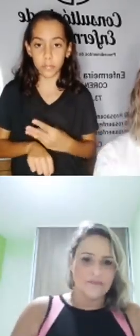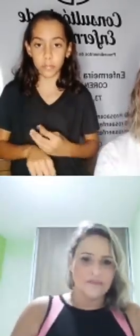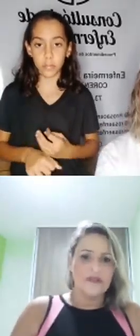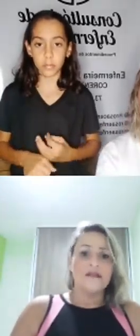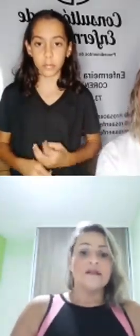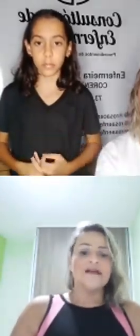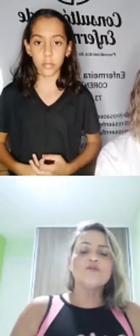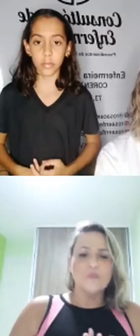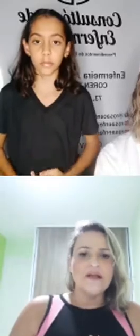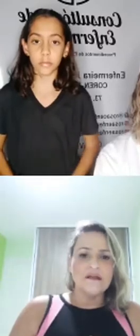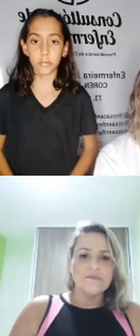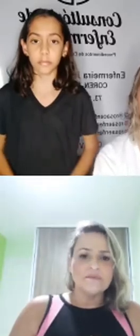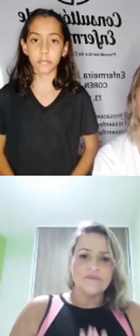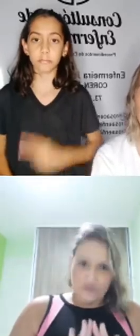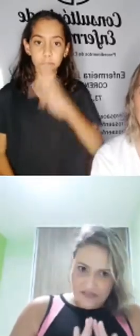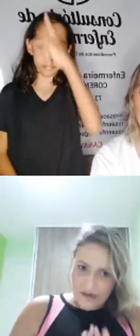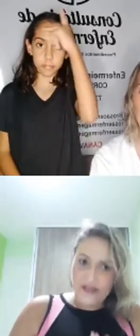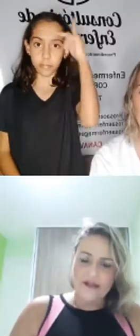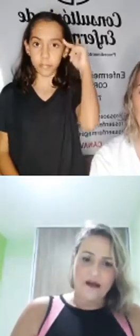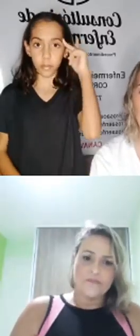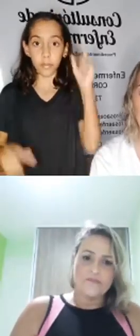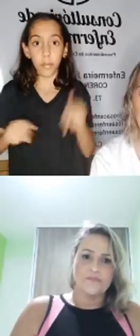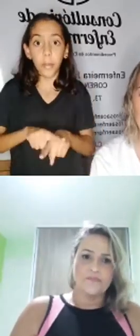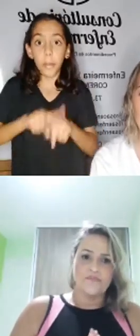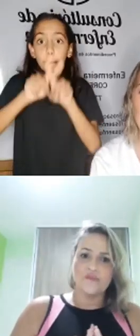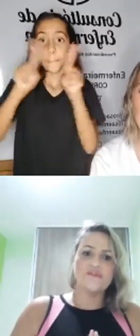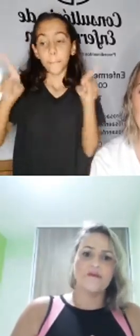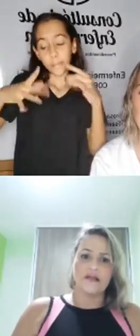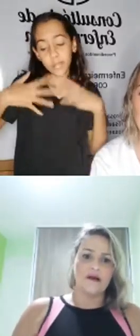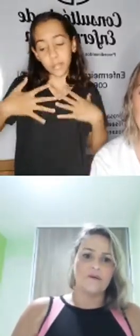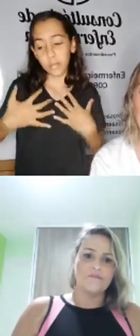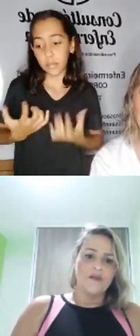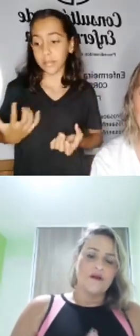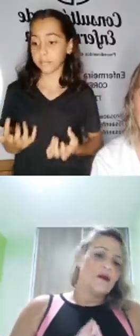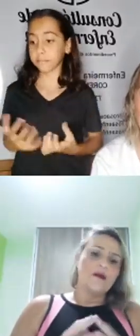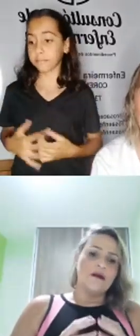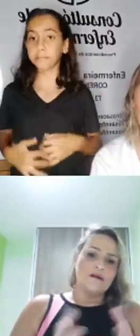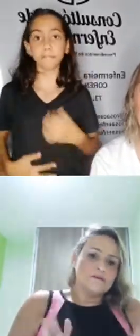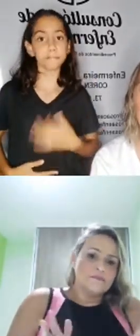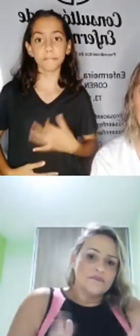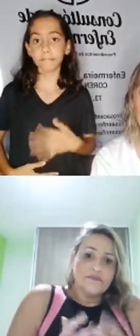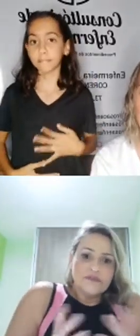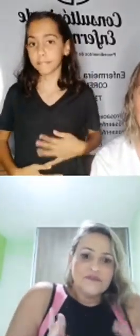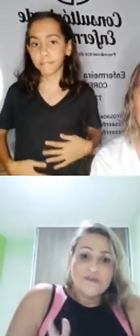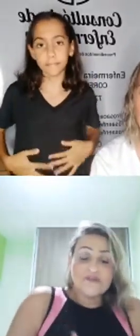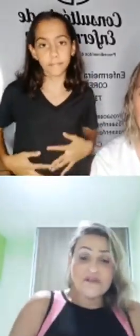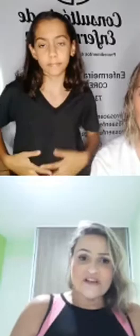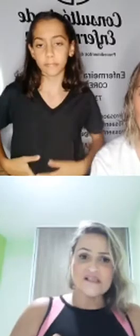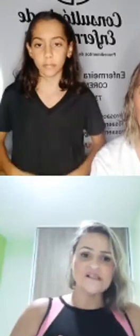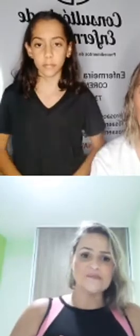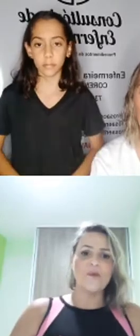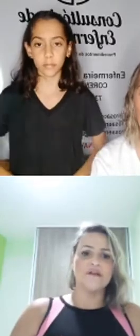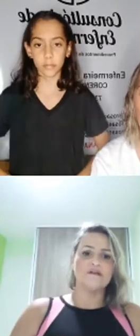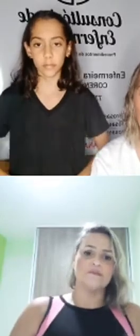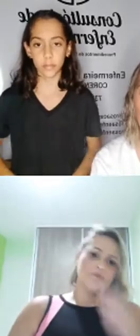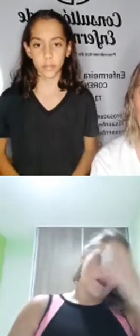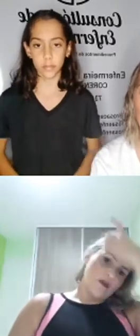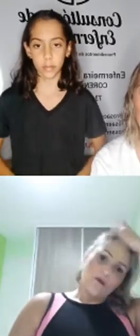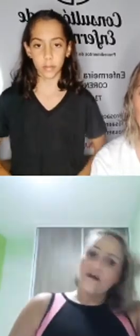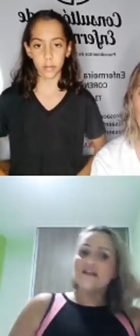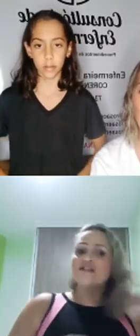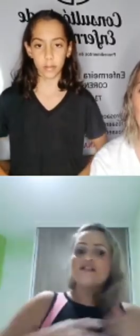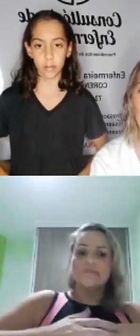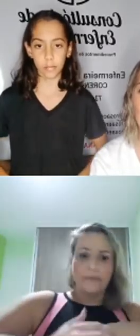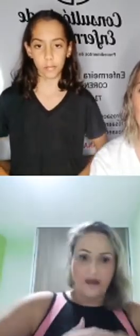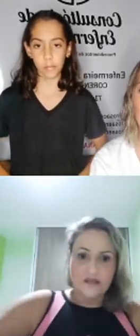calma. Tá tudo bem? Vamos aguardar. Vamos aguardar. Não temos o que fazer nesse momento.